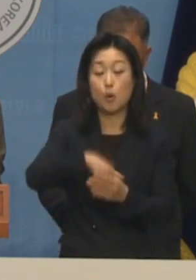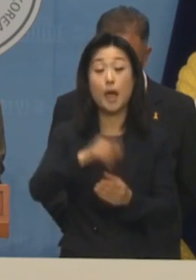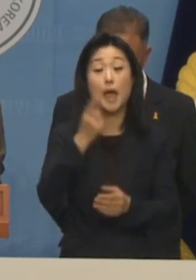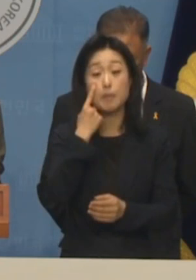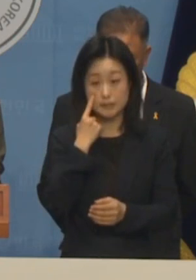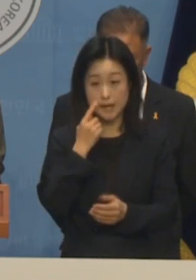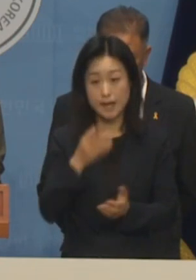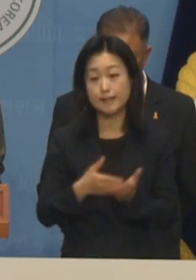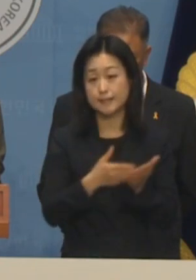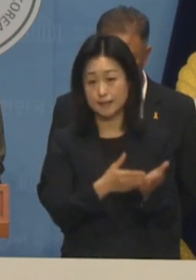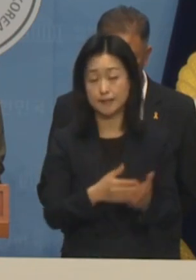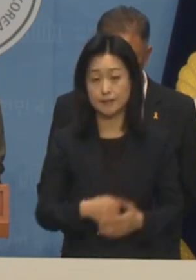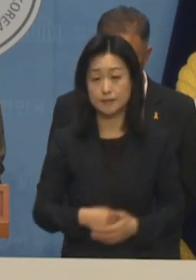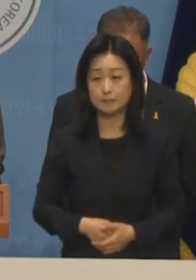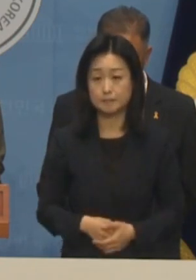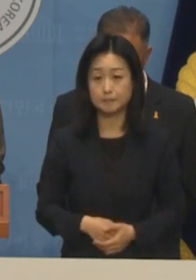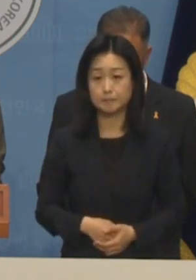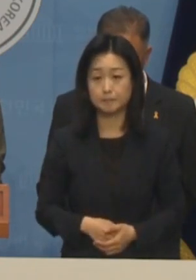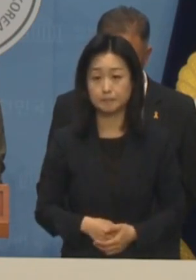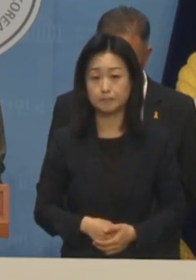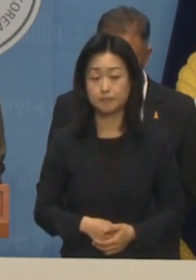주민투표의 실시를 요구하고 있다.